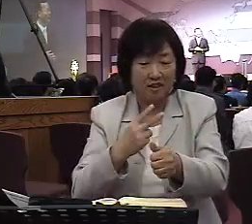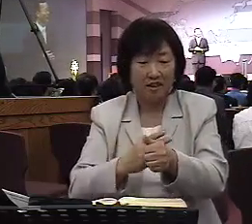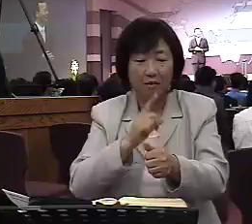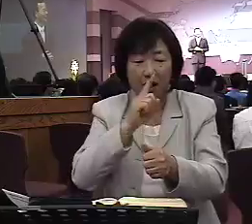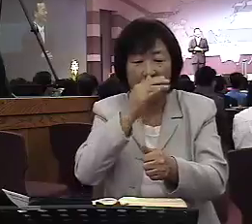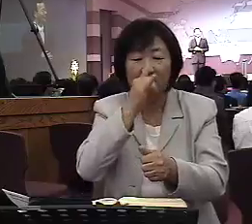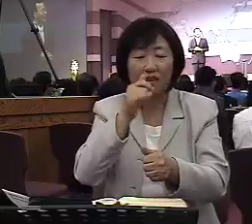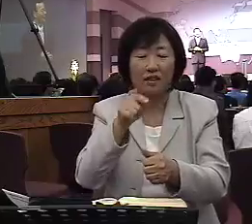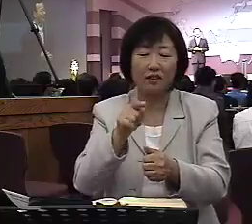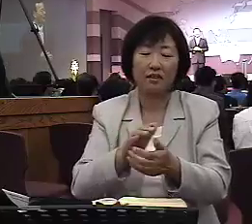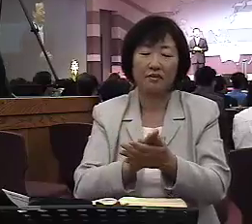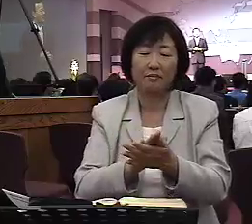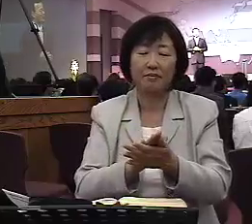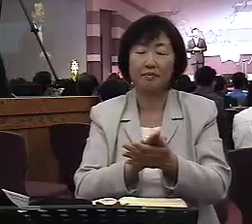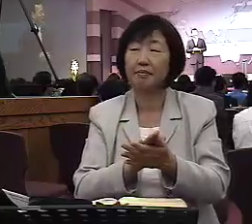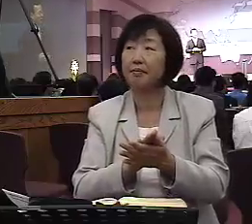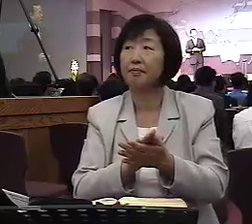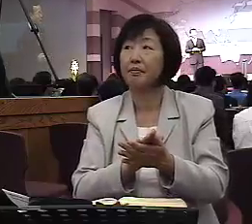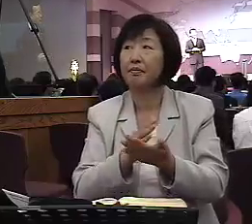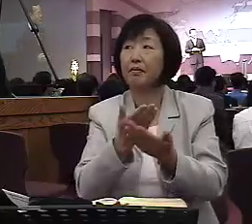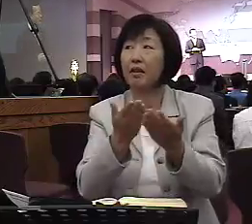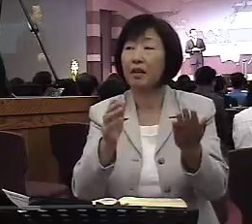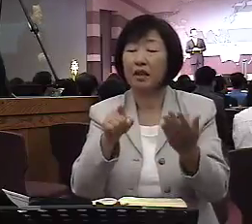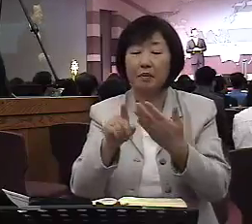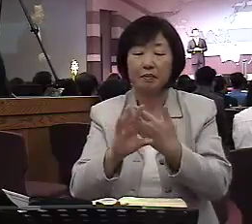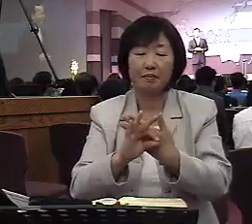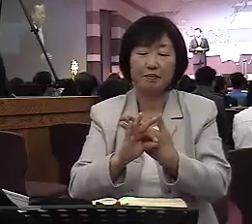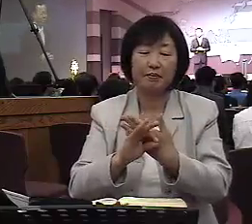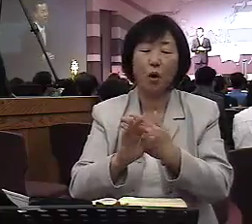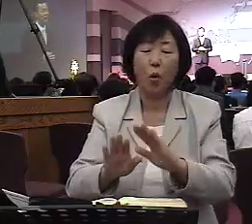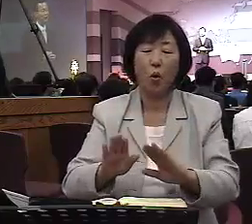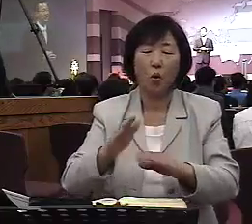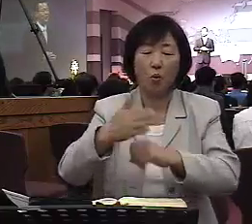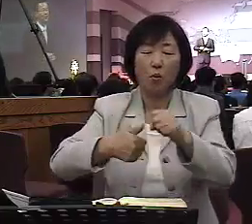거예요. 여러분, 그렇다면